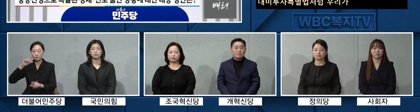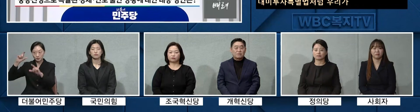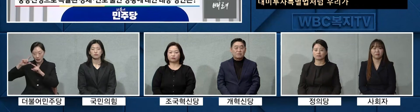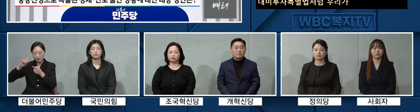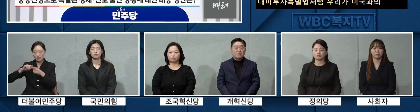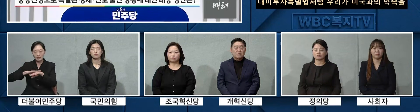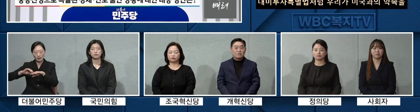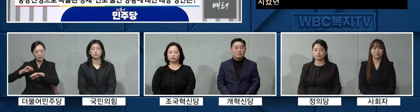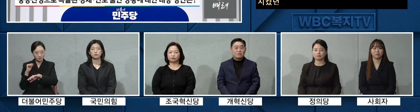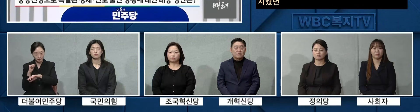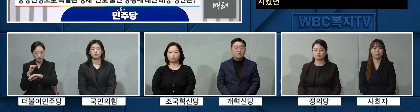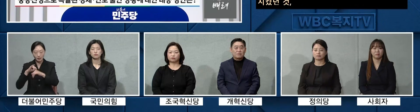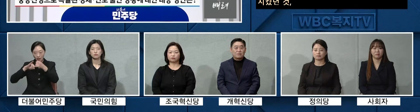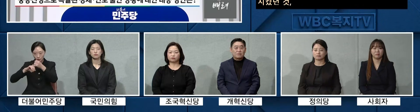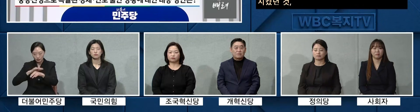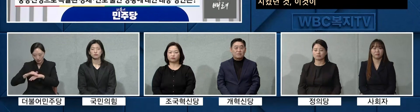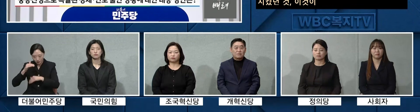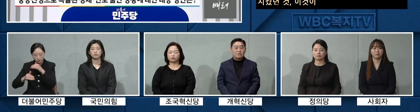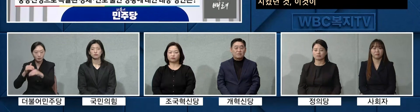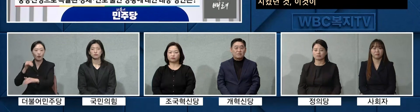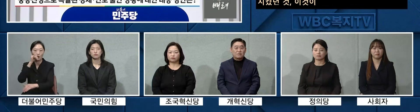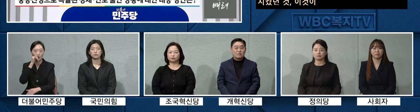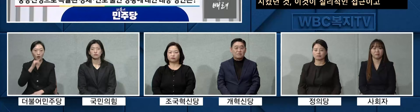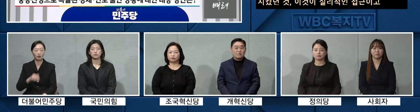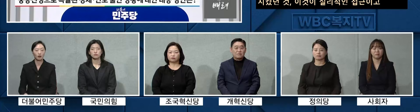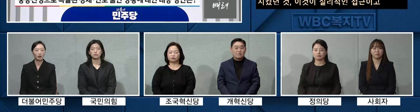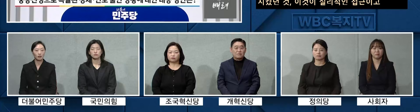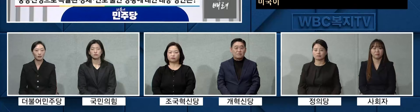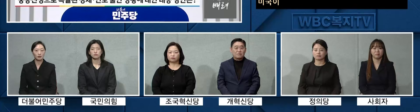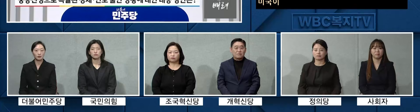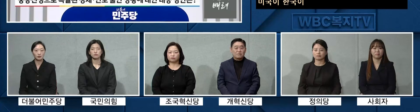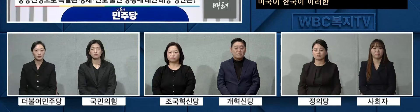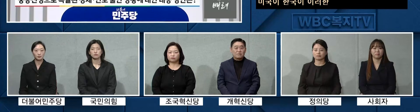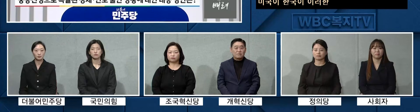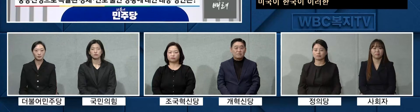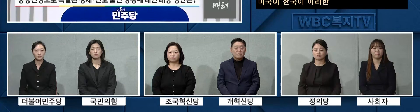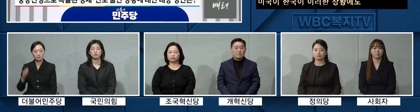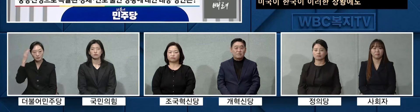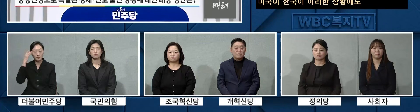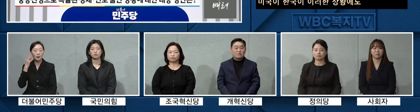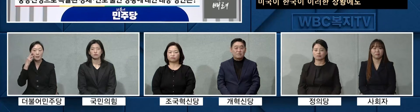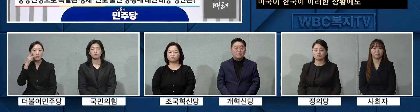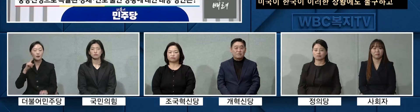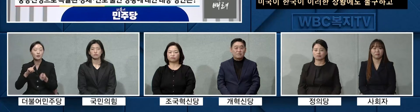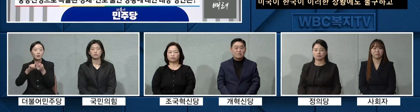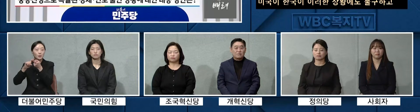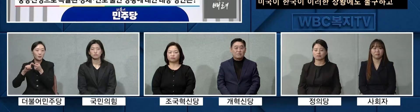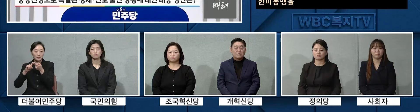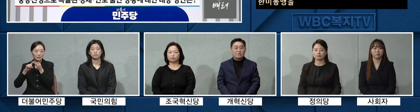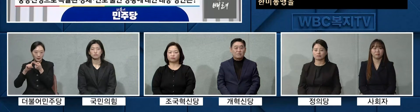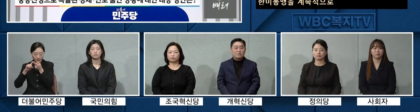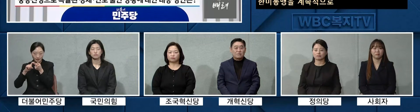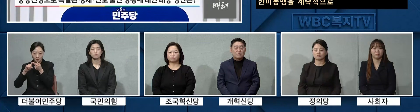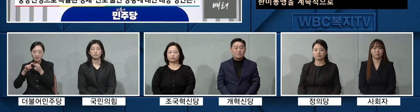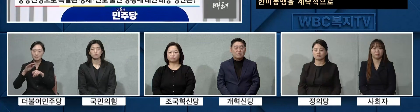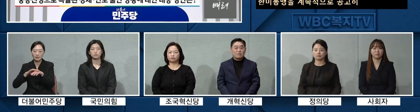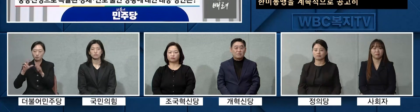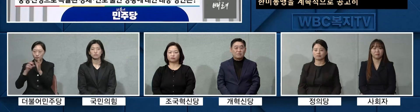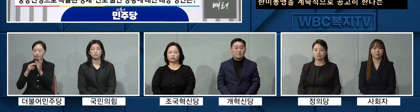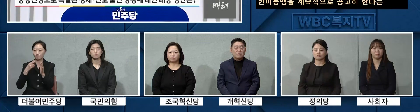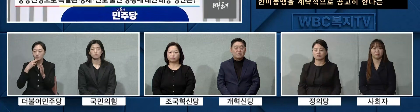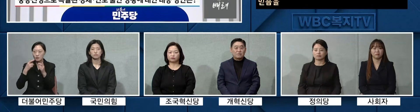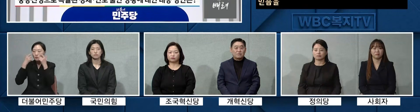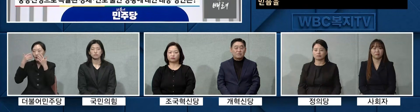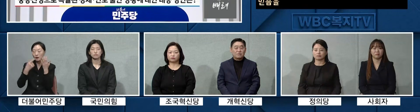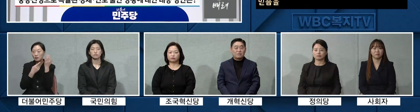접근이고, 결국 미국이 한국이 이런 상황에도 불구하고 한미동맹을 계속적으로 공고히 한다라는 믿음을 줬던 것, 결국 이것이